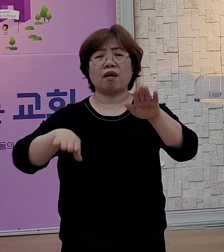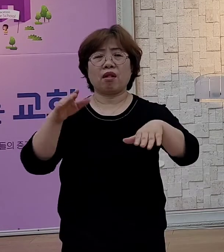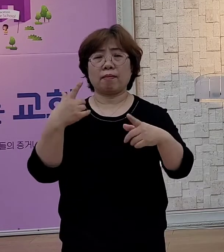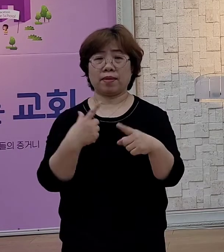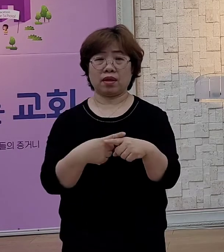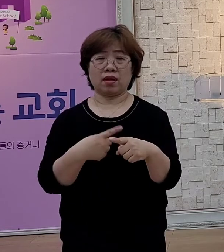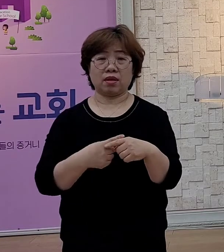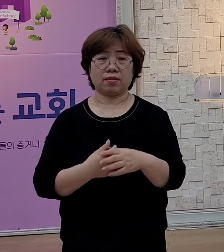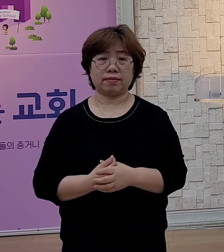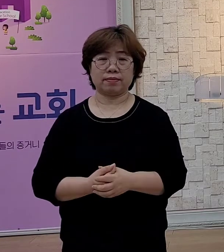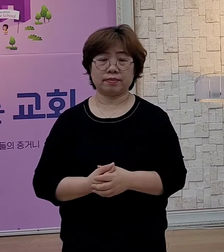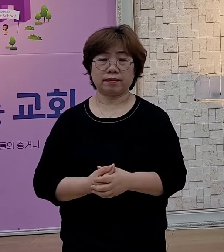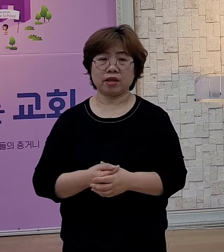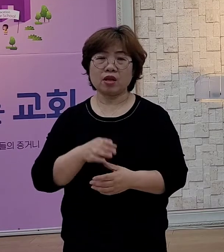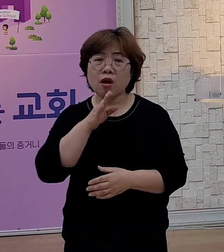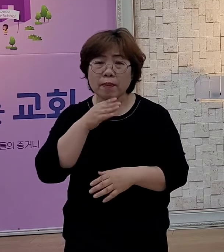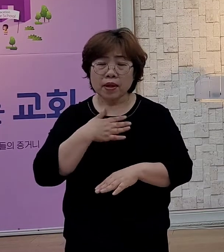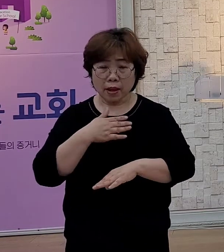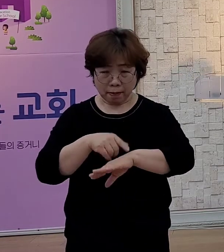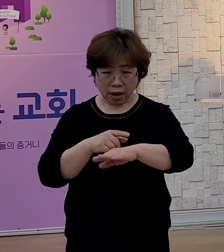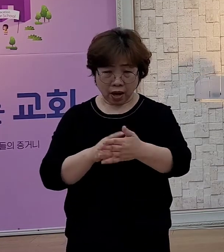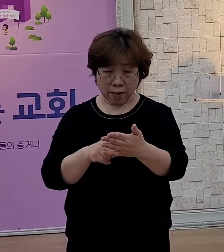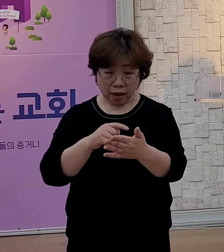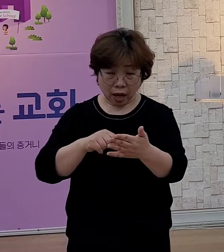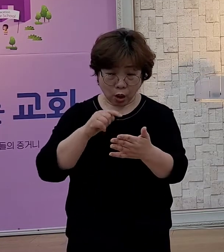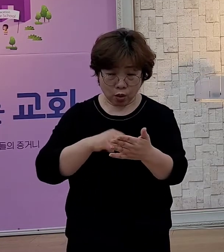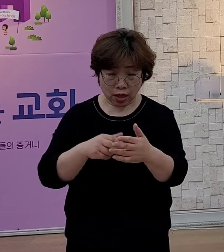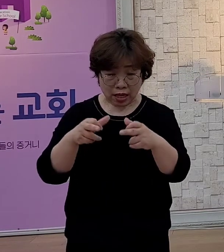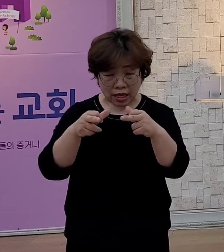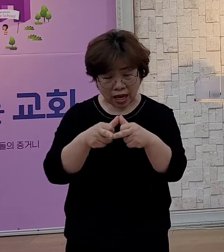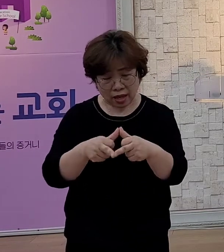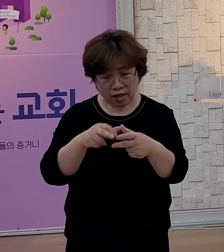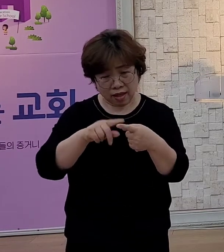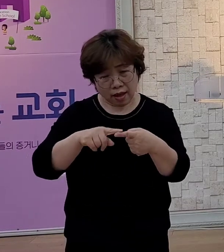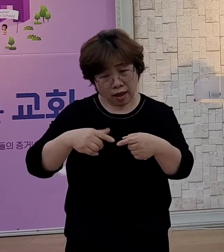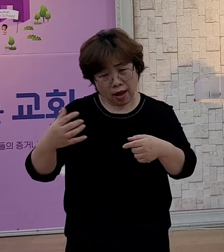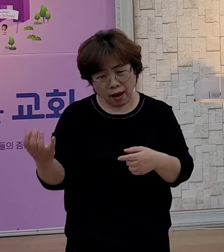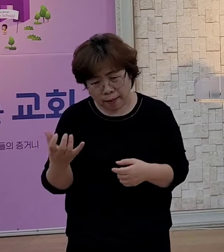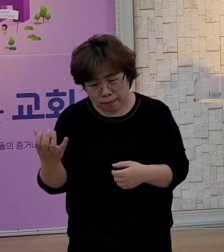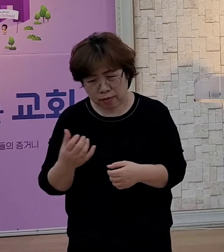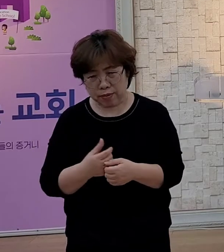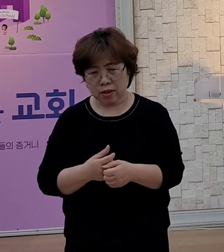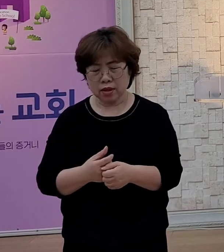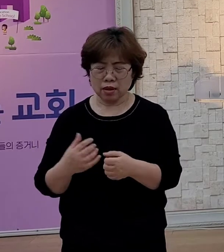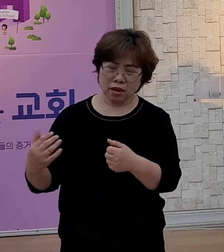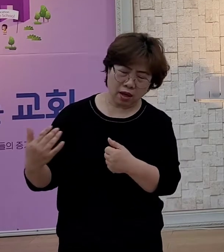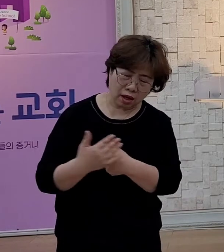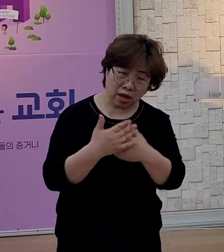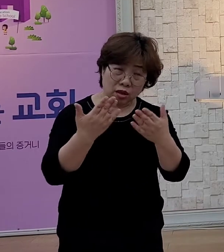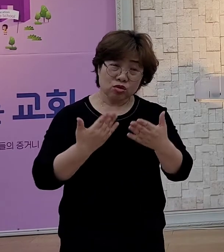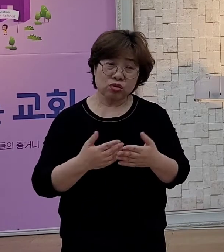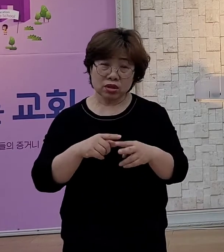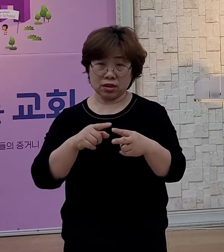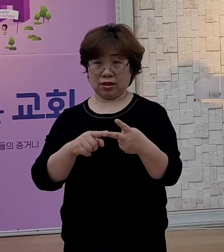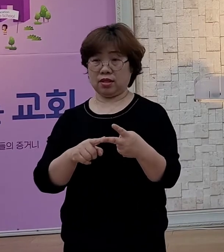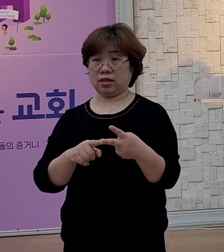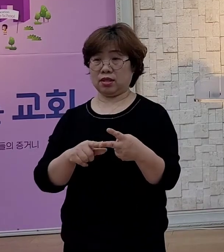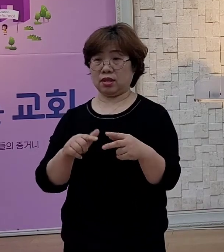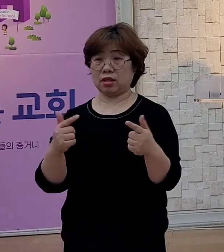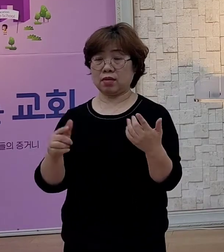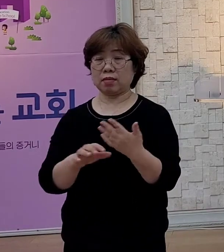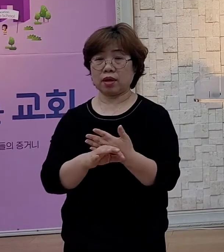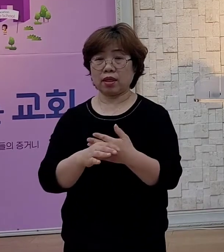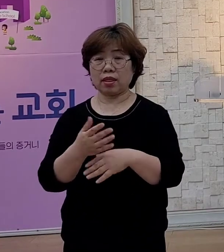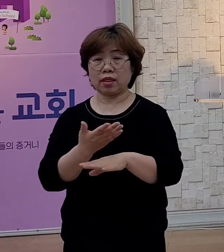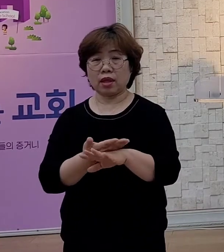정말로 우리의 마음을 열고 그 장애인의 아픔을 이렇게 보듬어 주거나 아니면